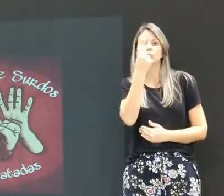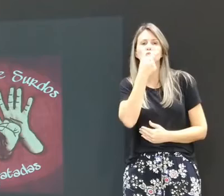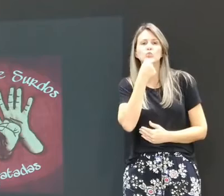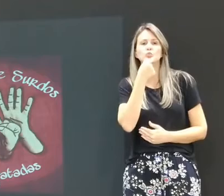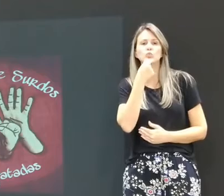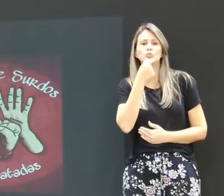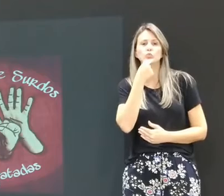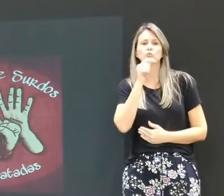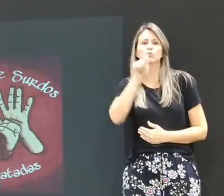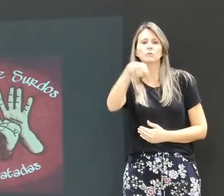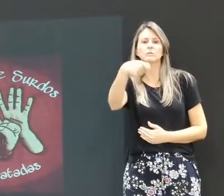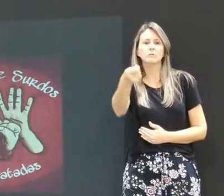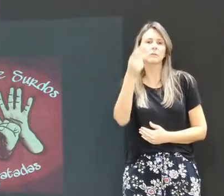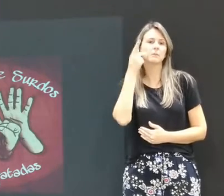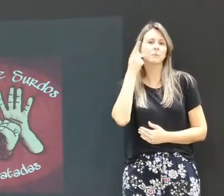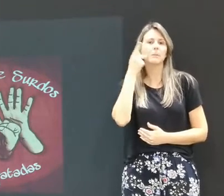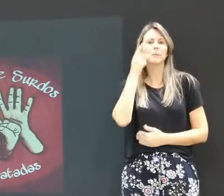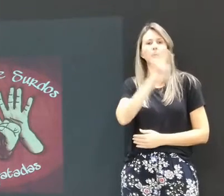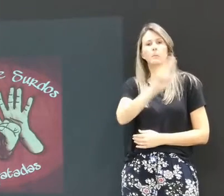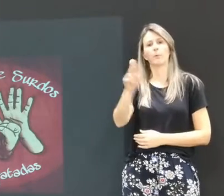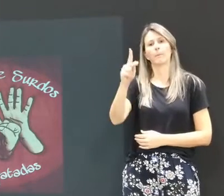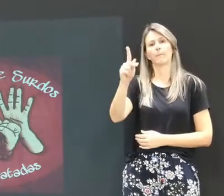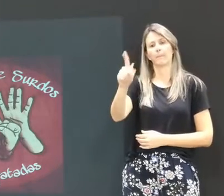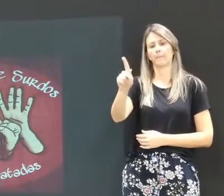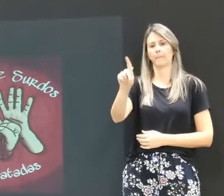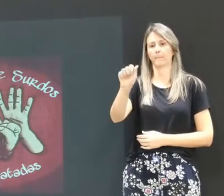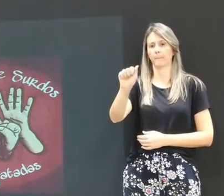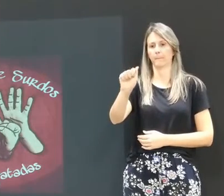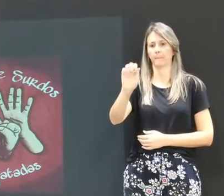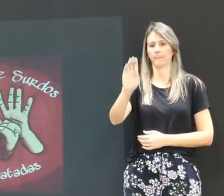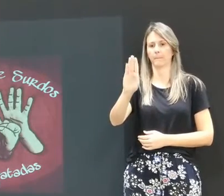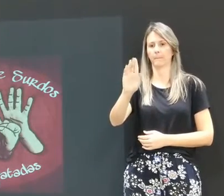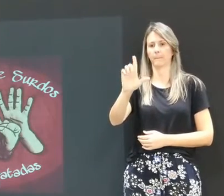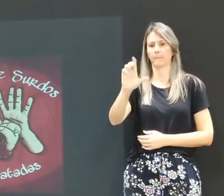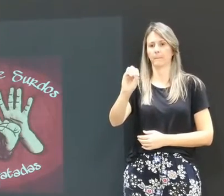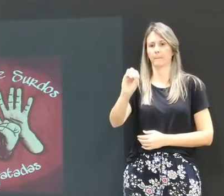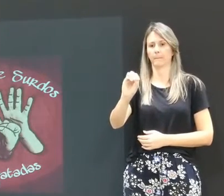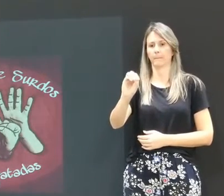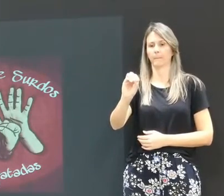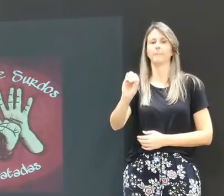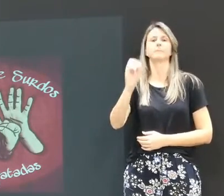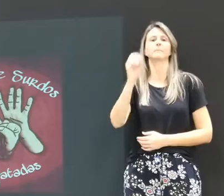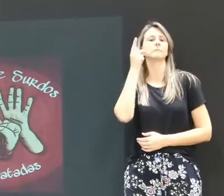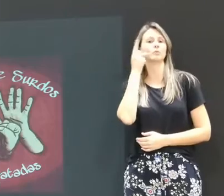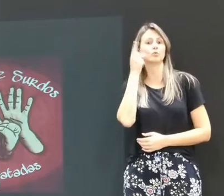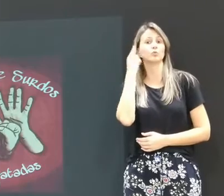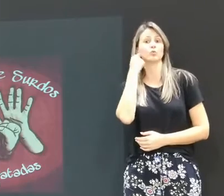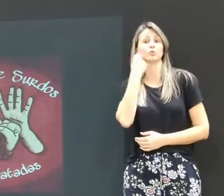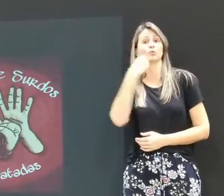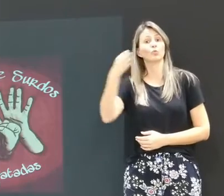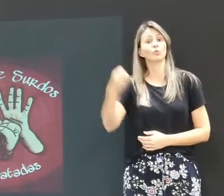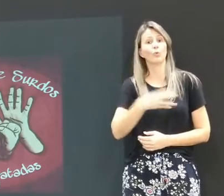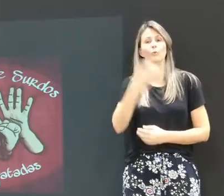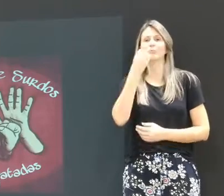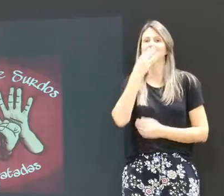a... Tem um homem só aqui, não, um rapaz novo, um surdo, o Pablo. Esse é o sinal do Pablo, é o surdo